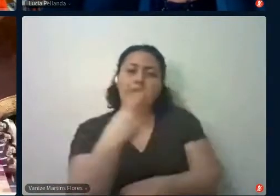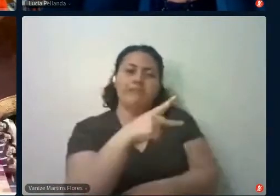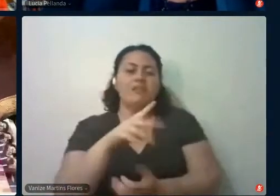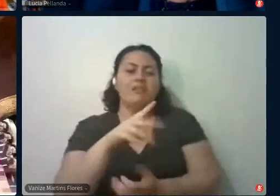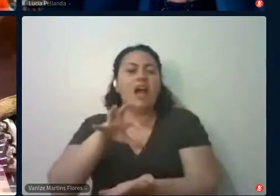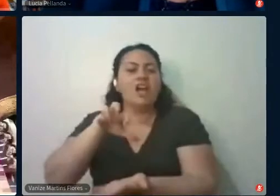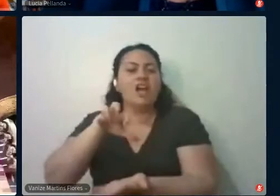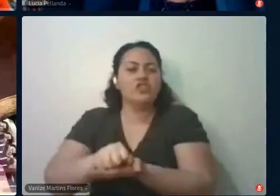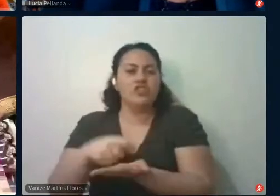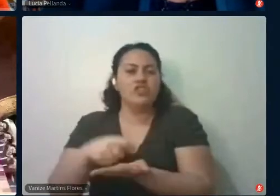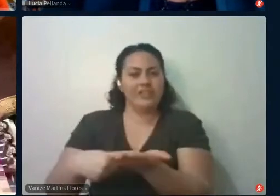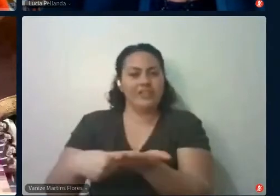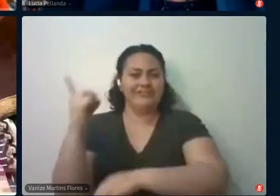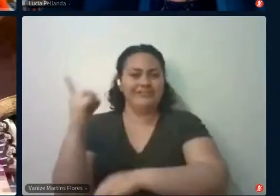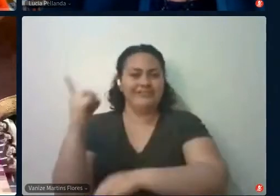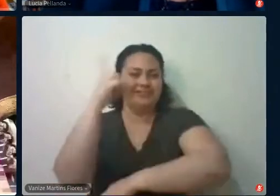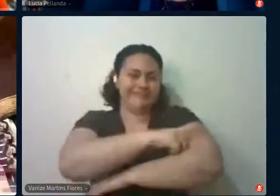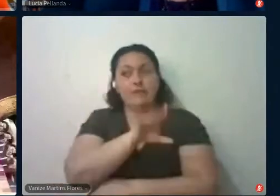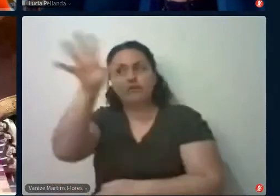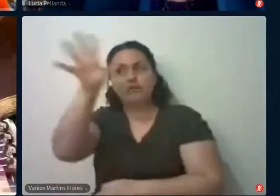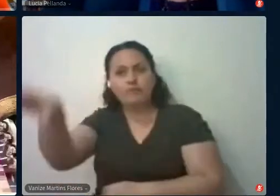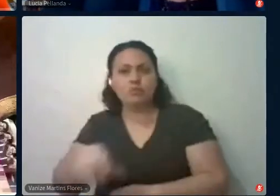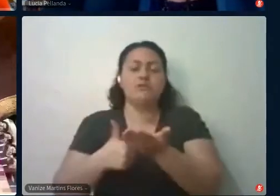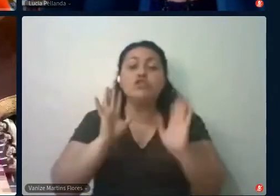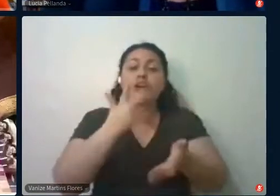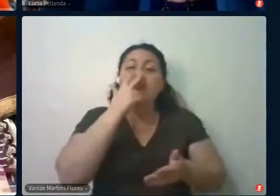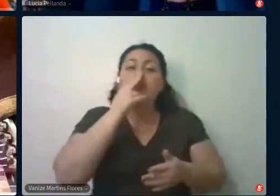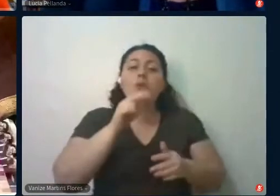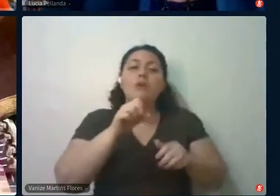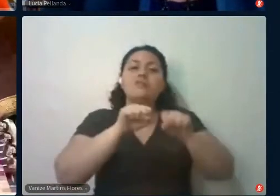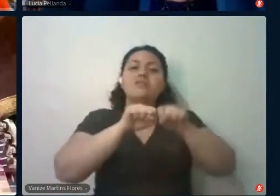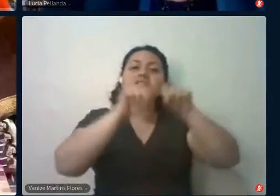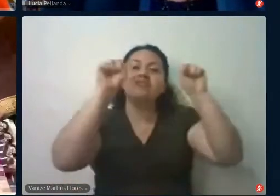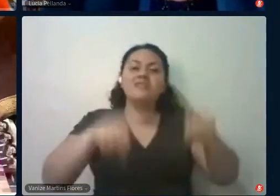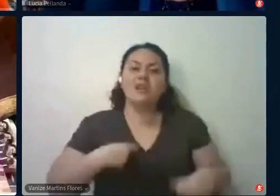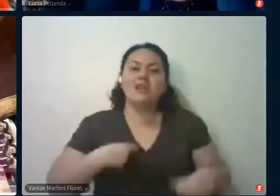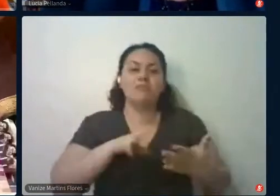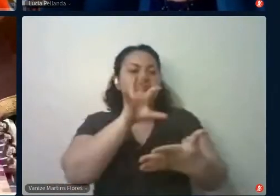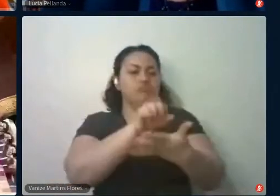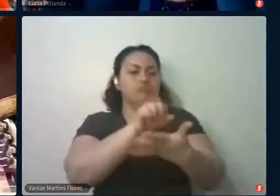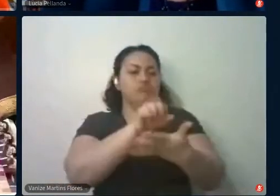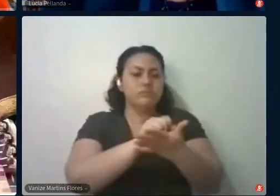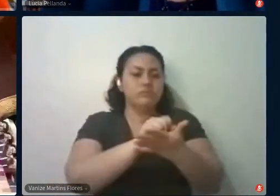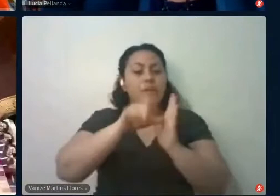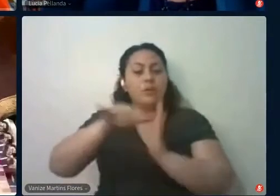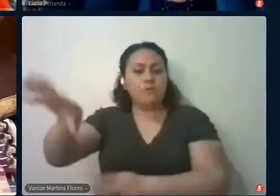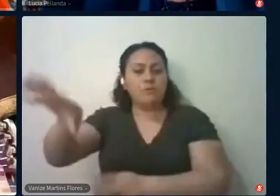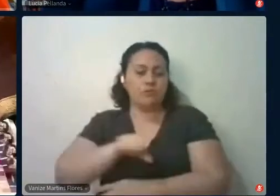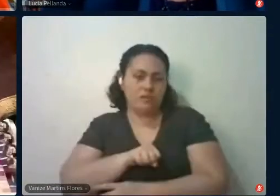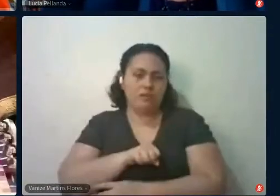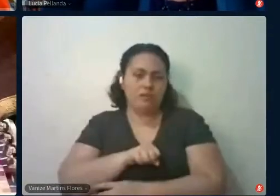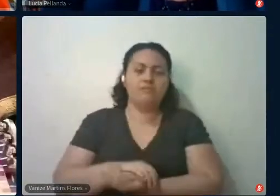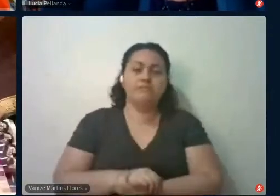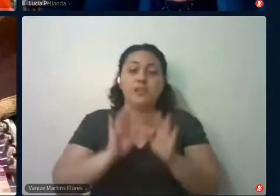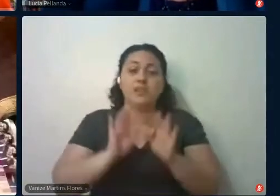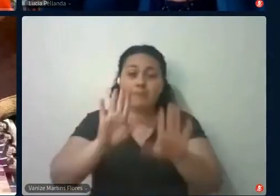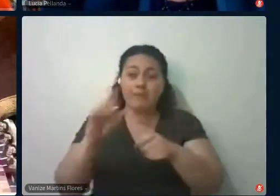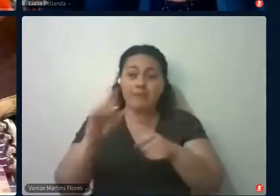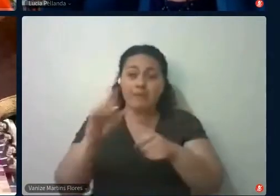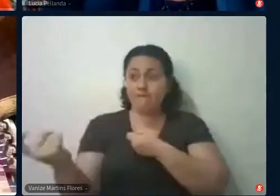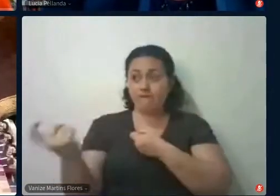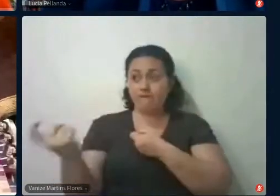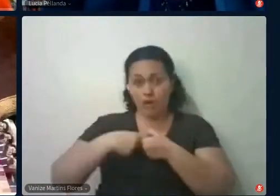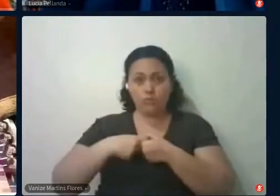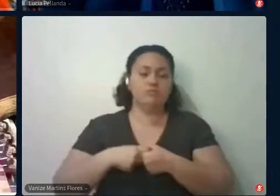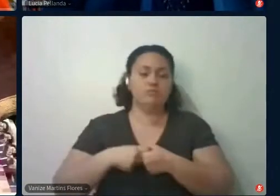agende o momento de vir buscar. Mas as devoluções, não, a gente está, quem está com os livros, só no retorno presencial